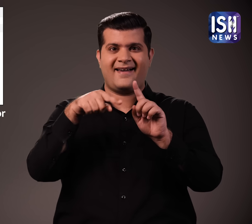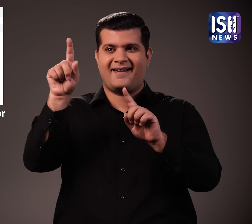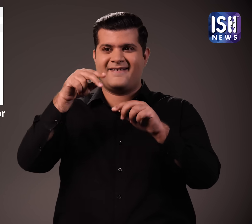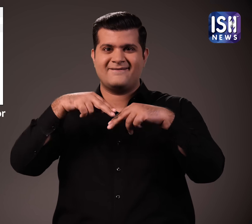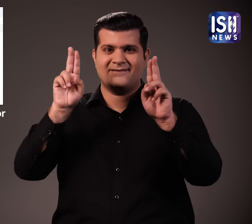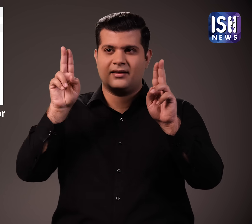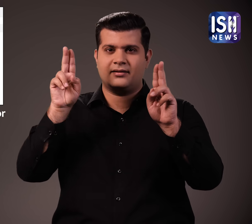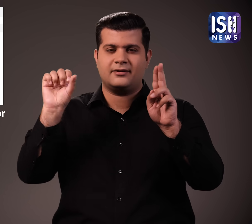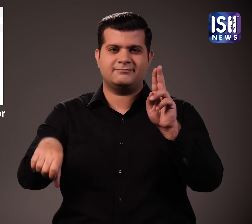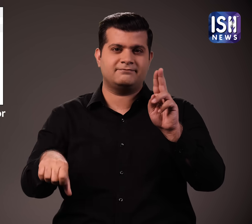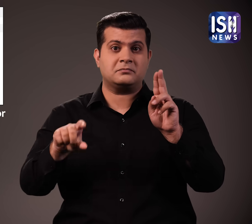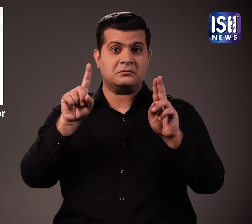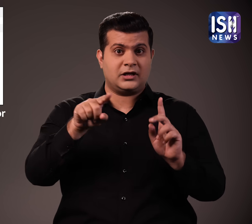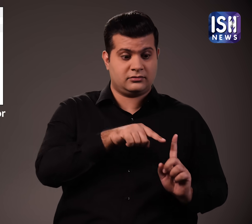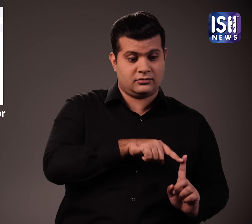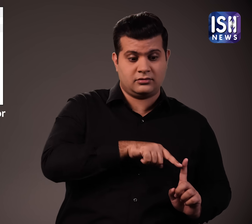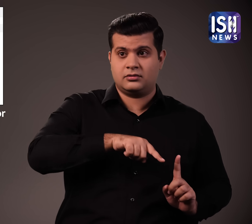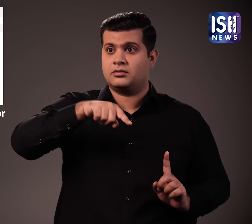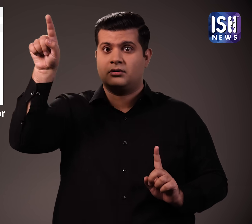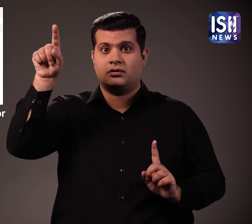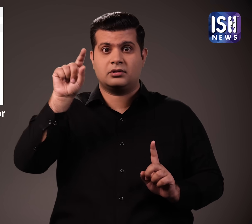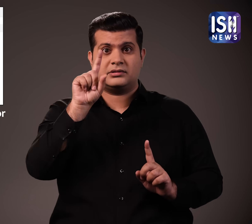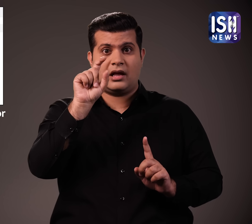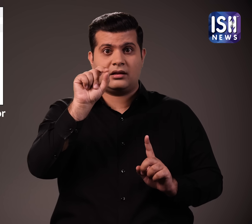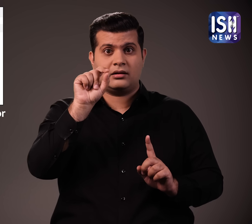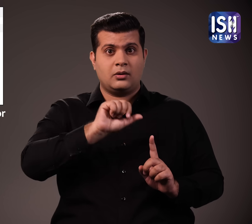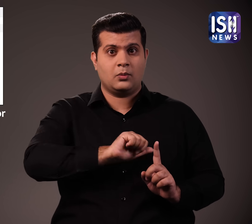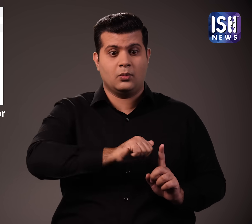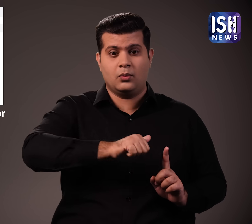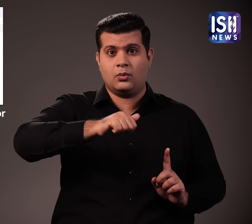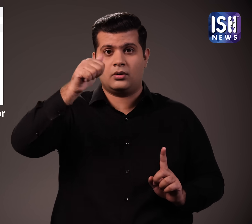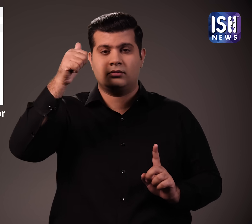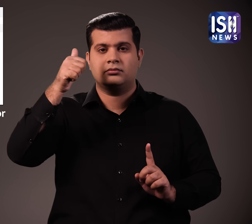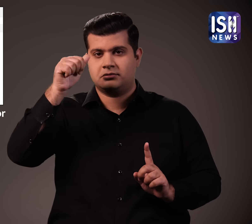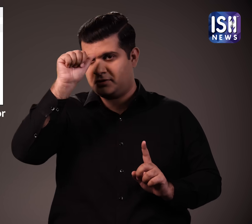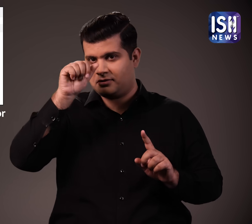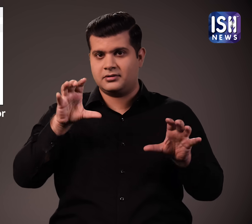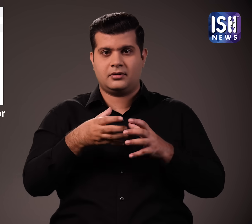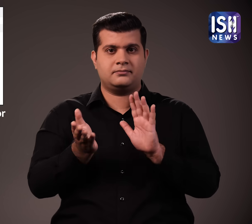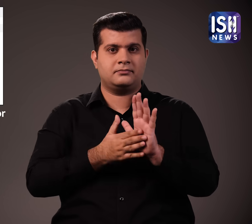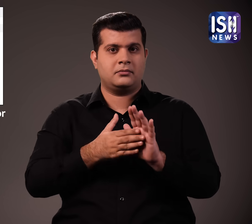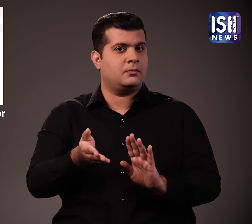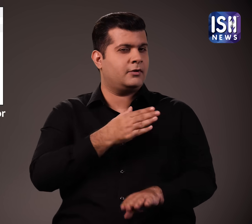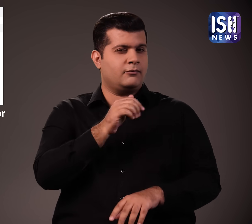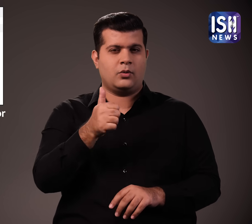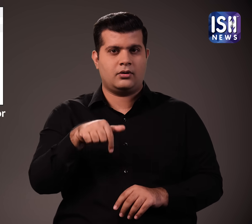दस मैचों में अजयी रहने के बाद आखिर कारवें फाइनल में हार गए ये पहली बार था जब भारत किसी विश्व कप में अजयी रहा हो